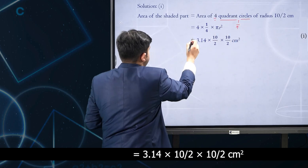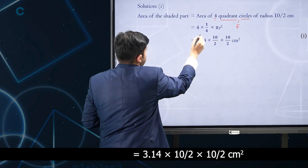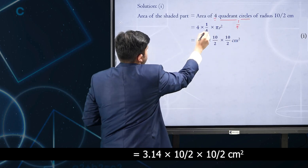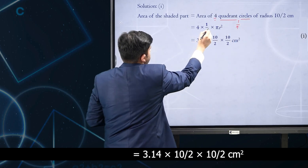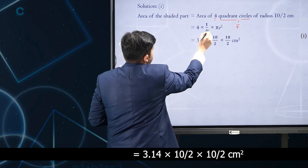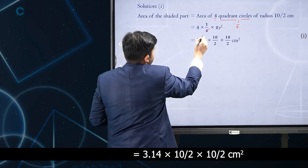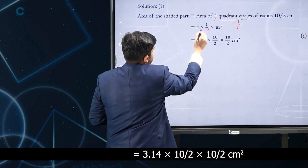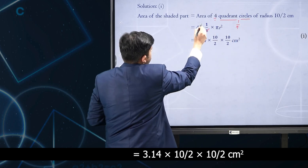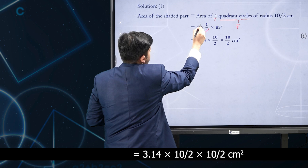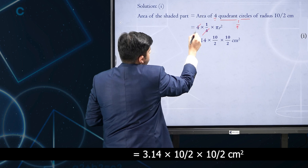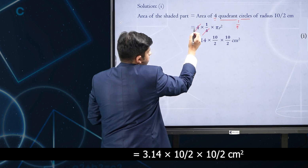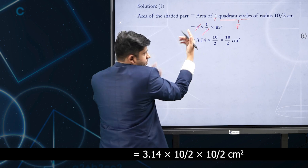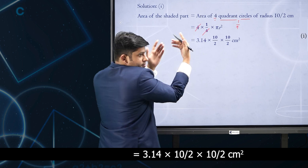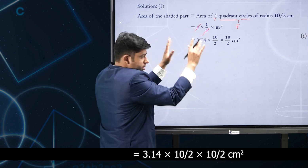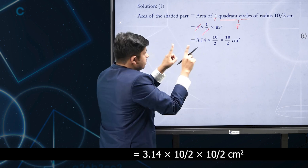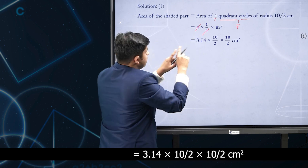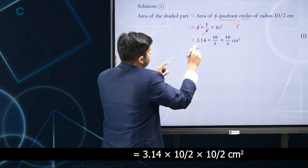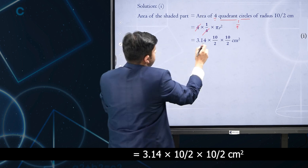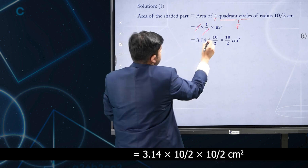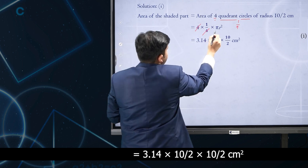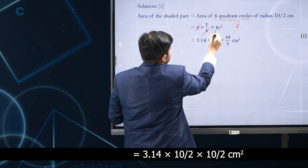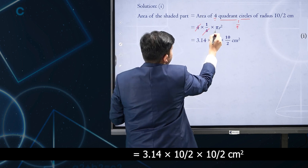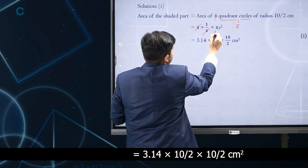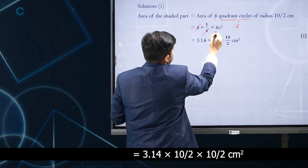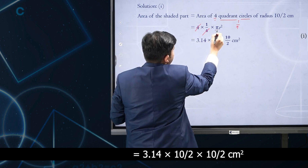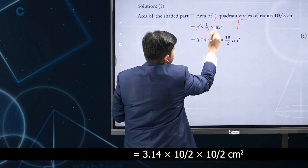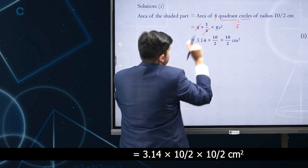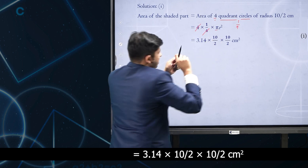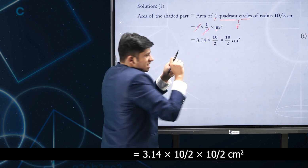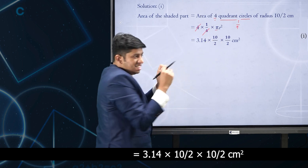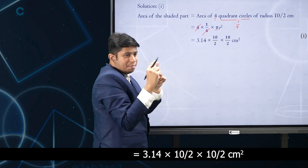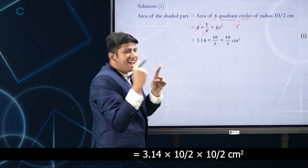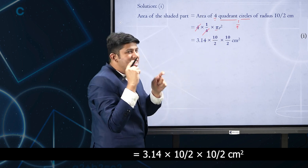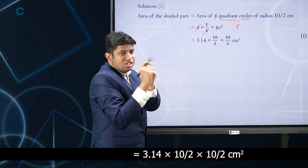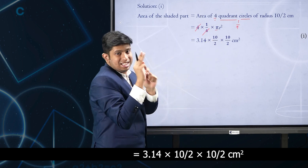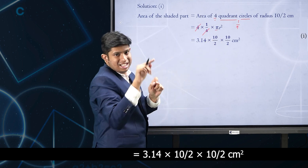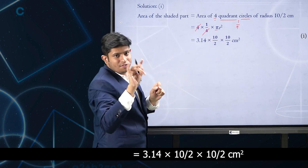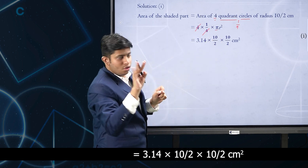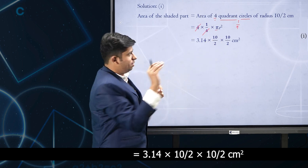equals to 3.14 into 10/2 into 10/2 centimeter square.